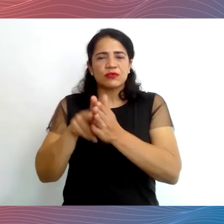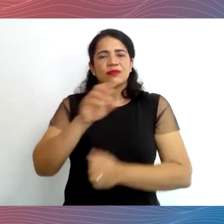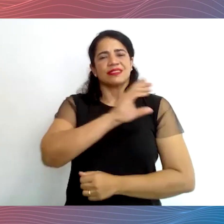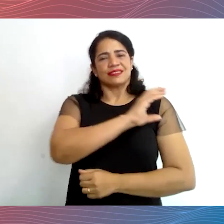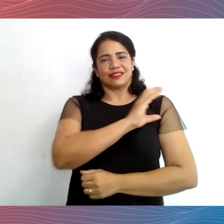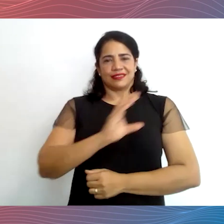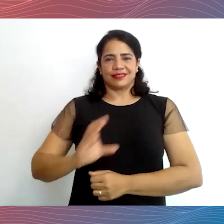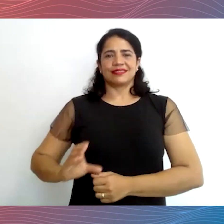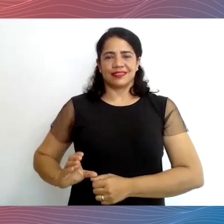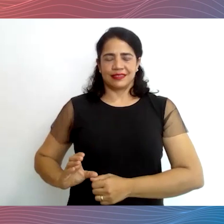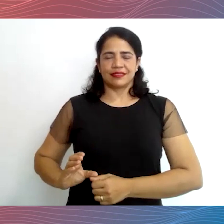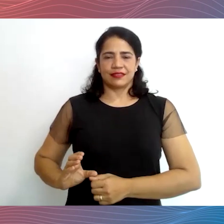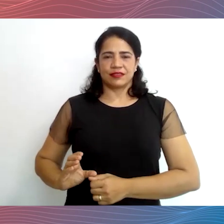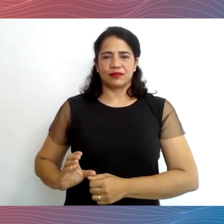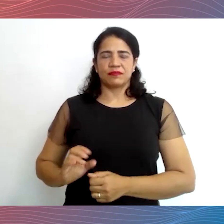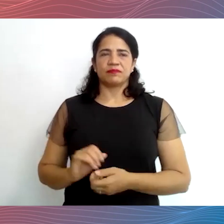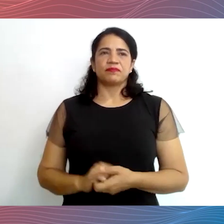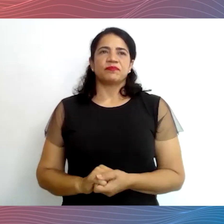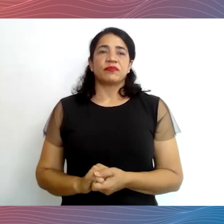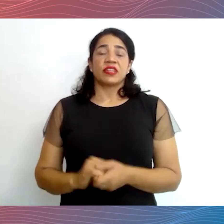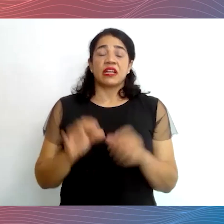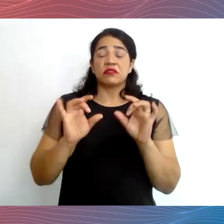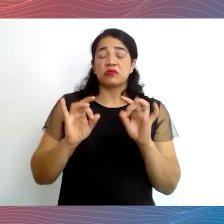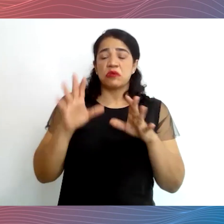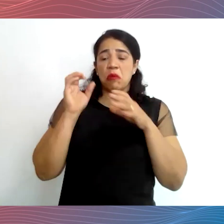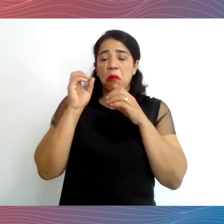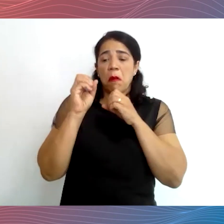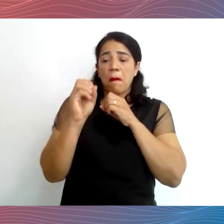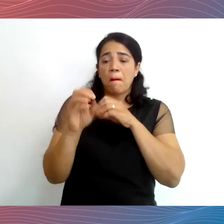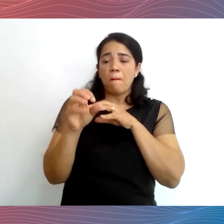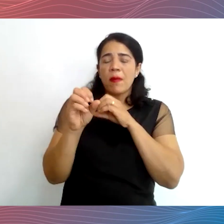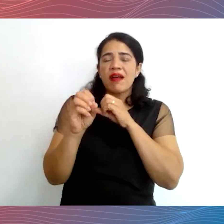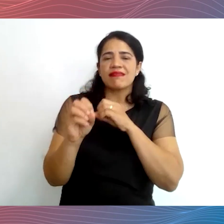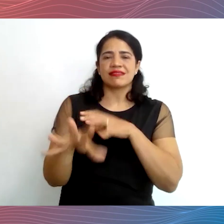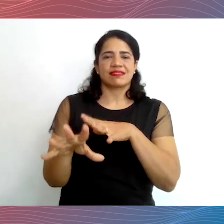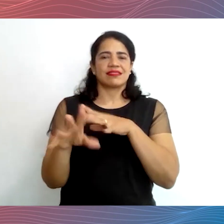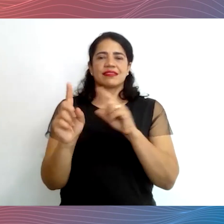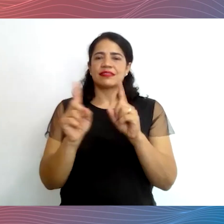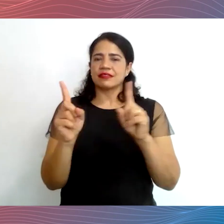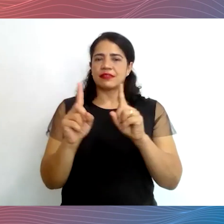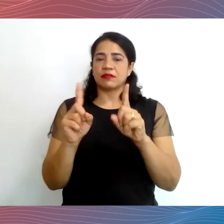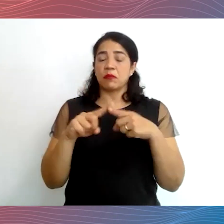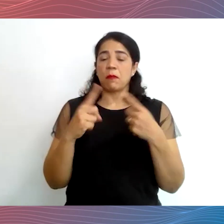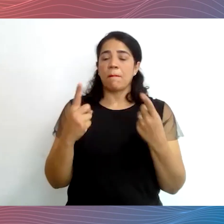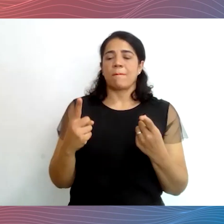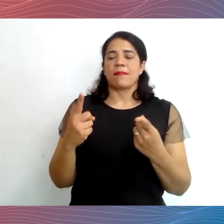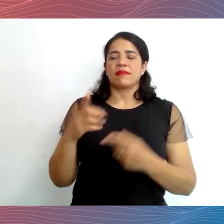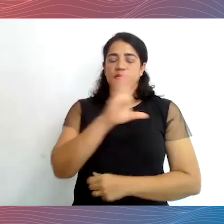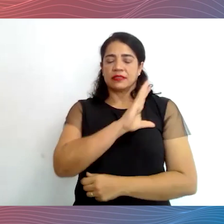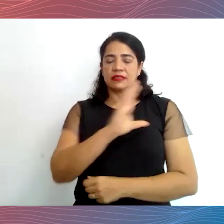é que o Cristo como cabeça está te comandando você como viver na verdade.